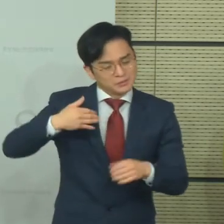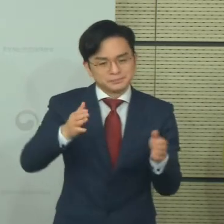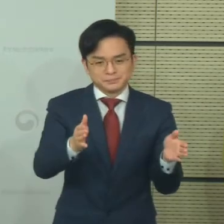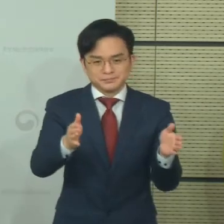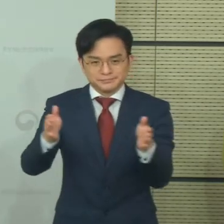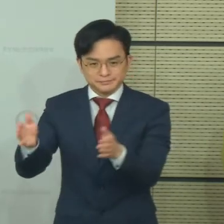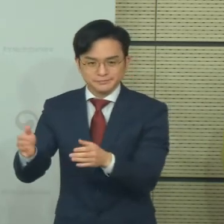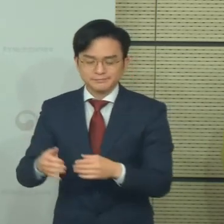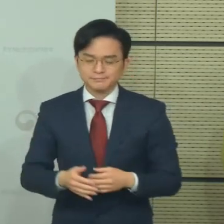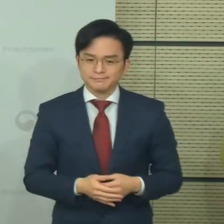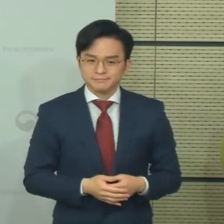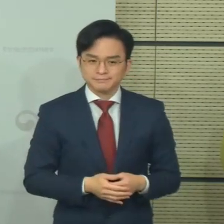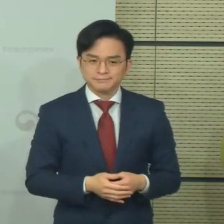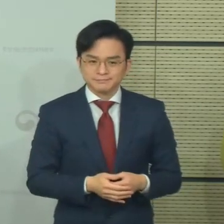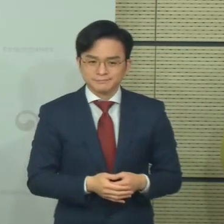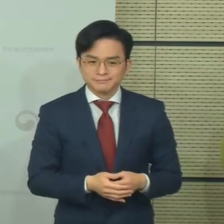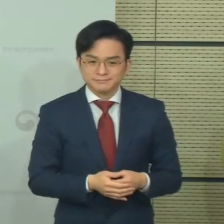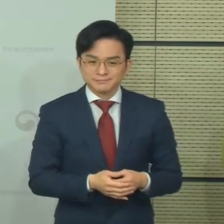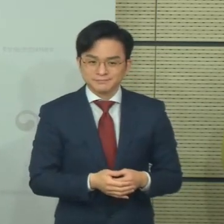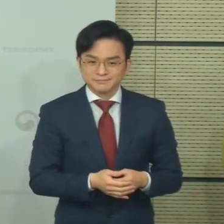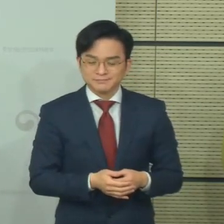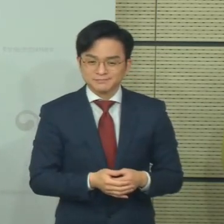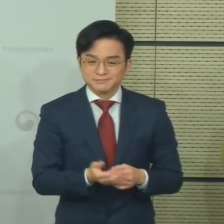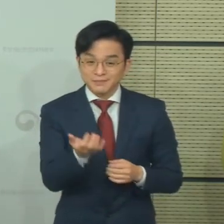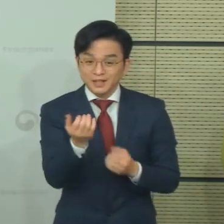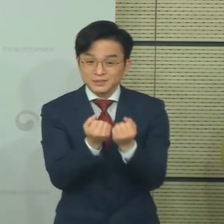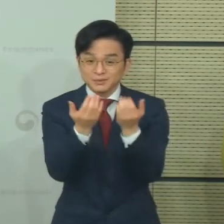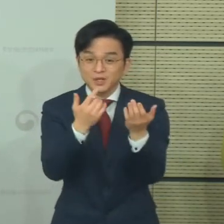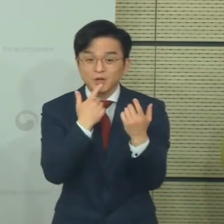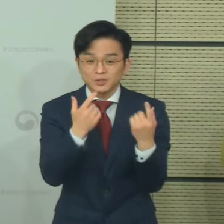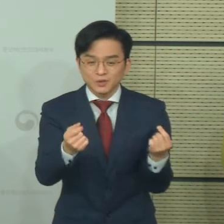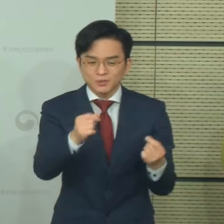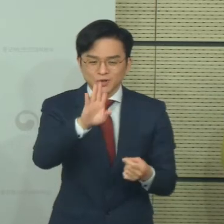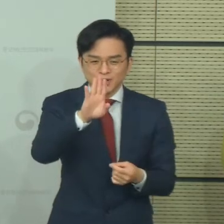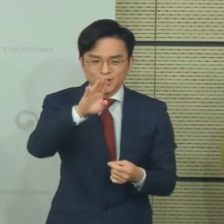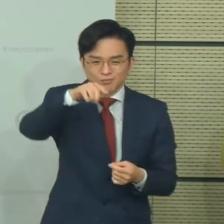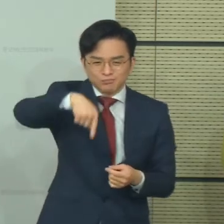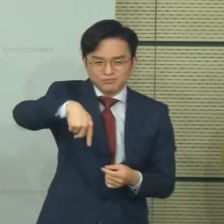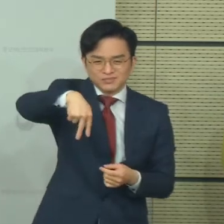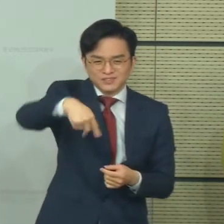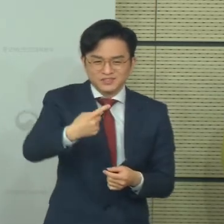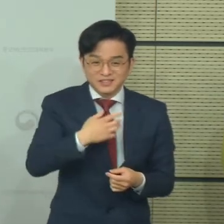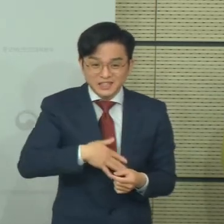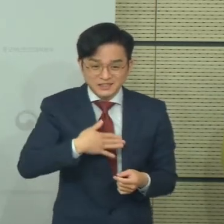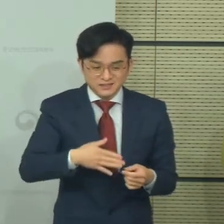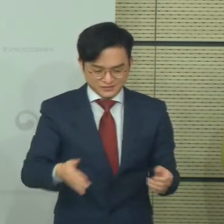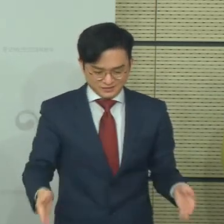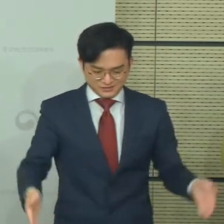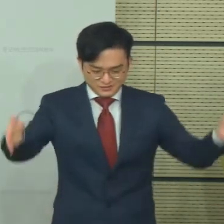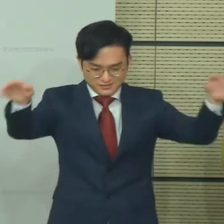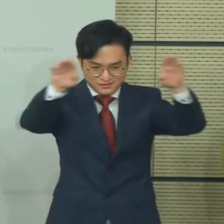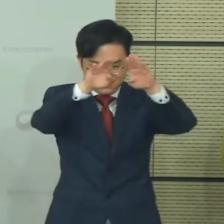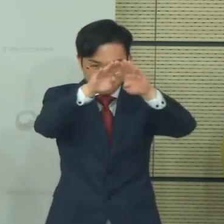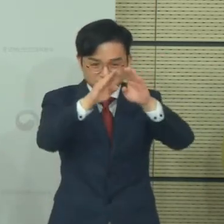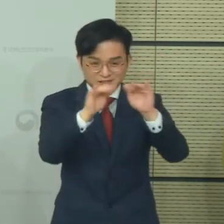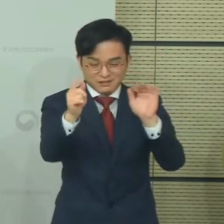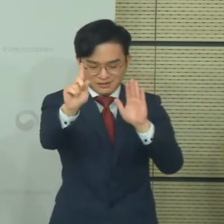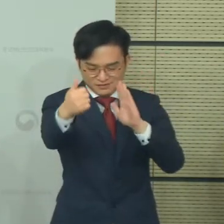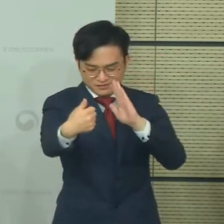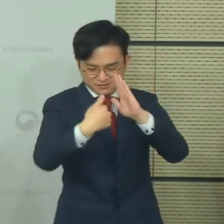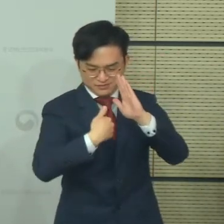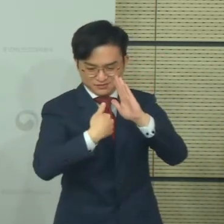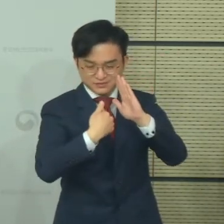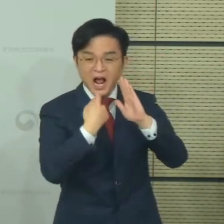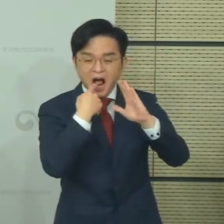설명드린 것처럼 작은 부스 형태로 만들어서 시간이 단축되는 거는 저희가 보통의 선별진료소에서 검진을 할 때